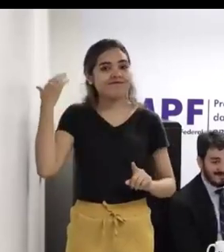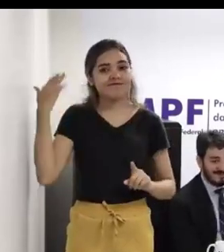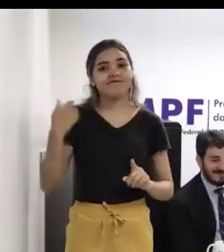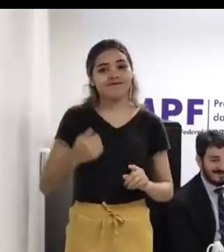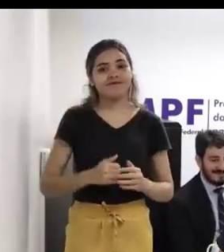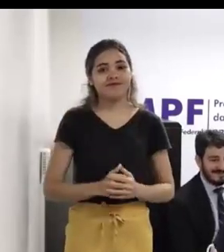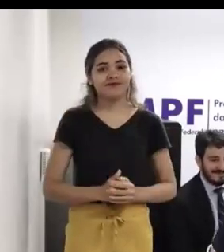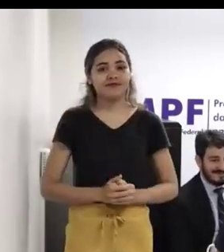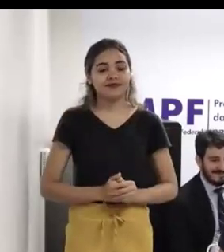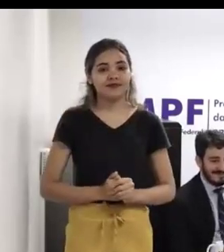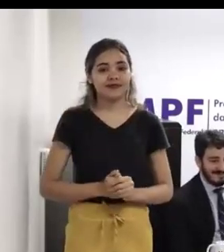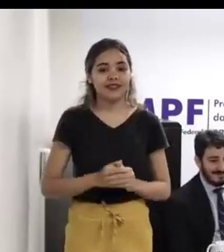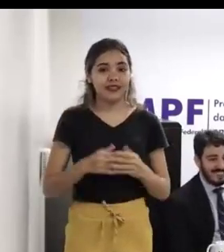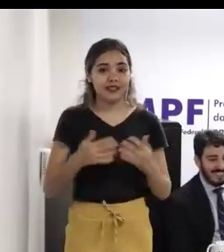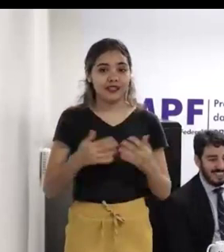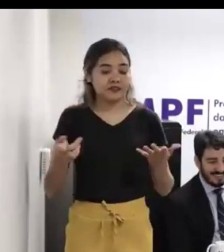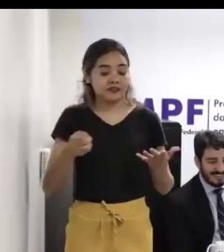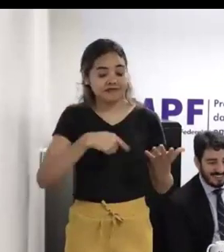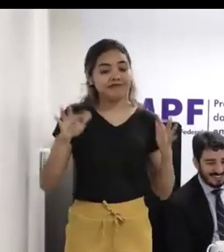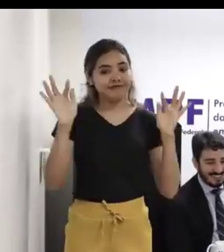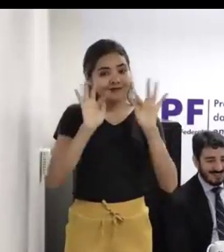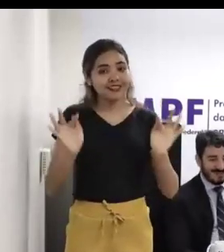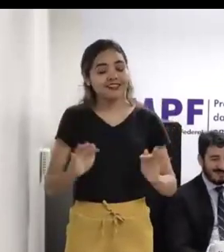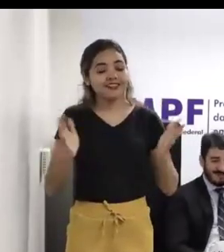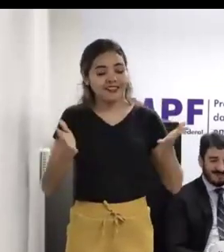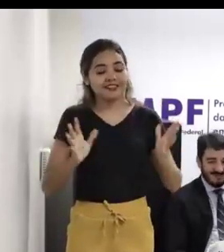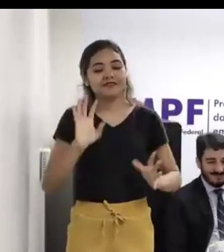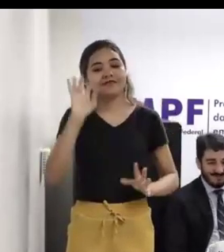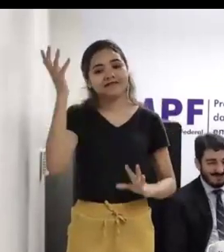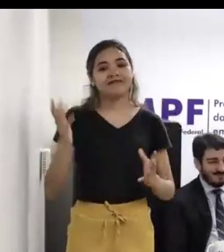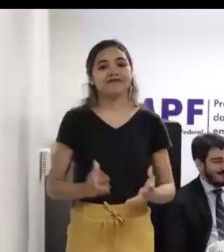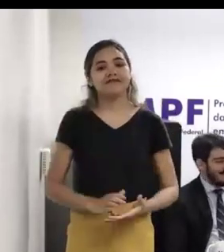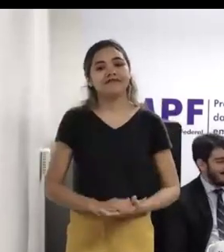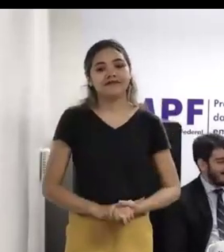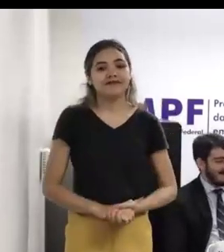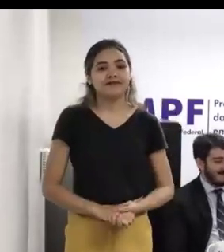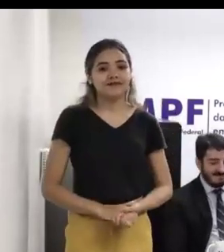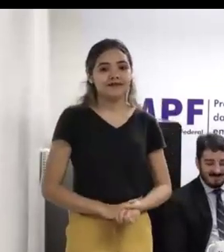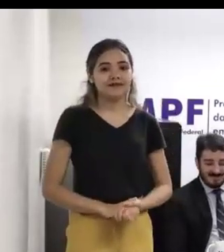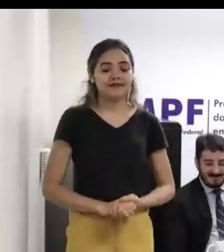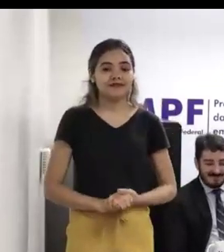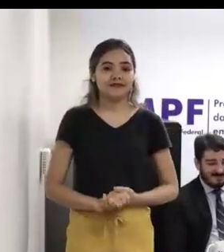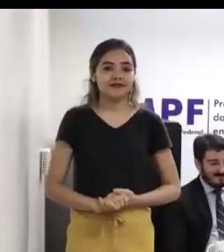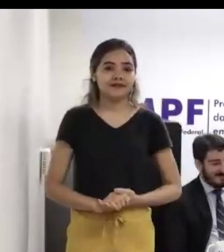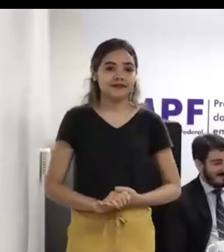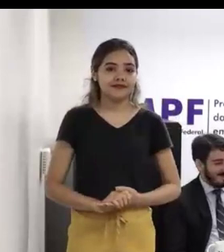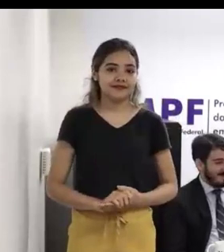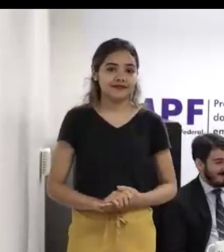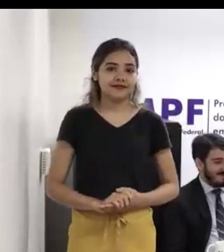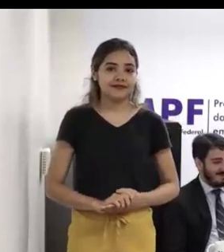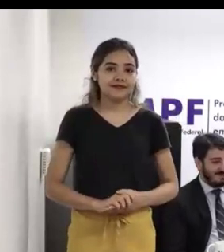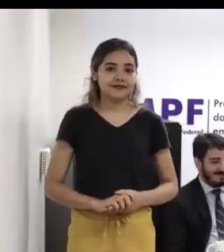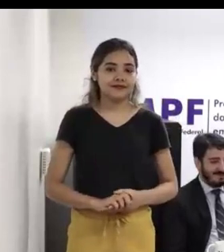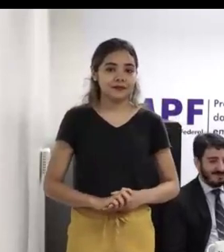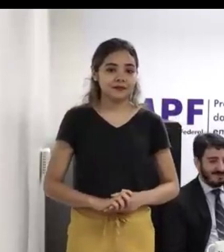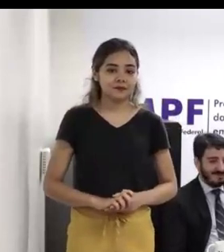em ver a concretização disso e e a presença da da do ised Instituto